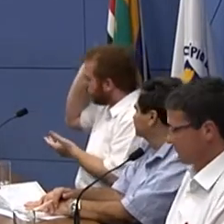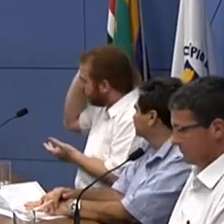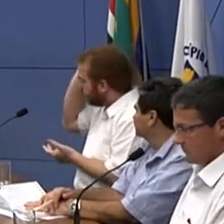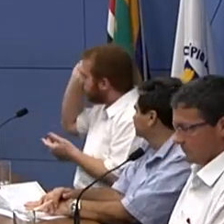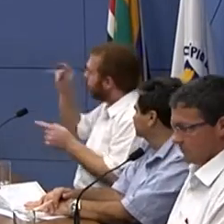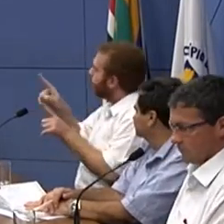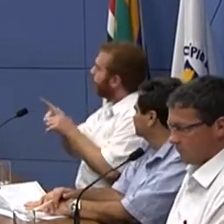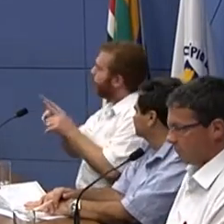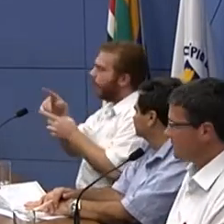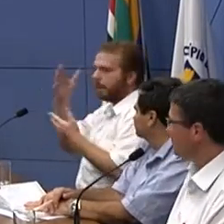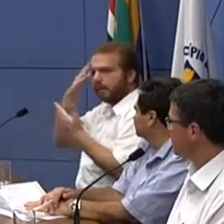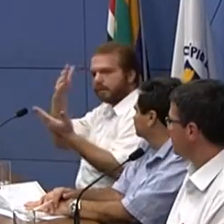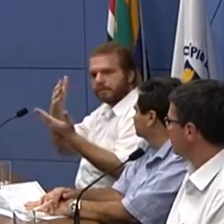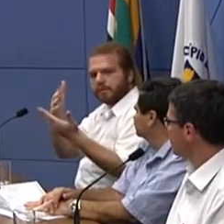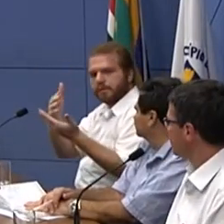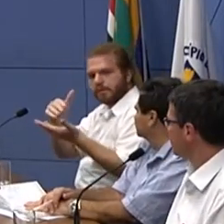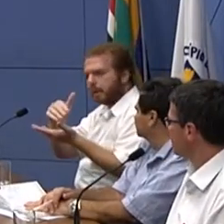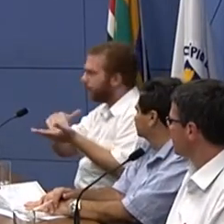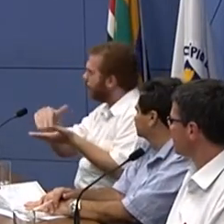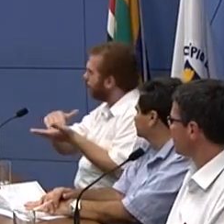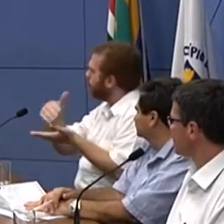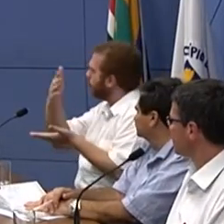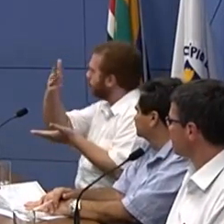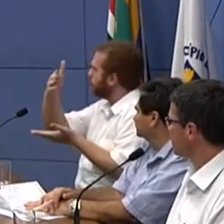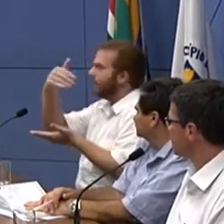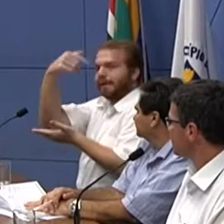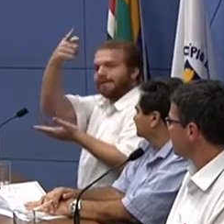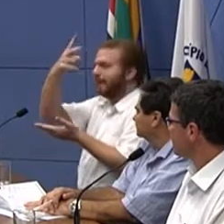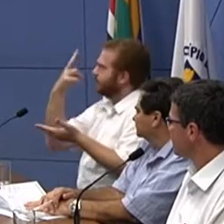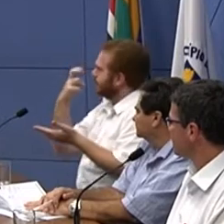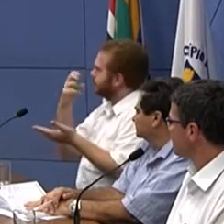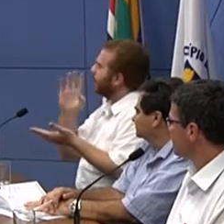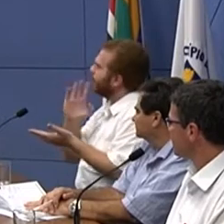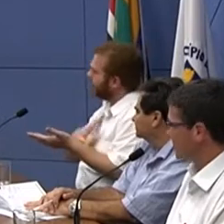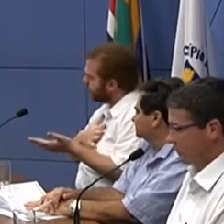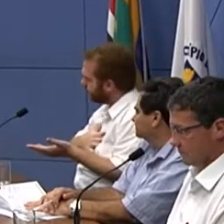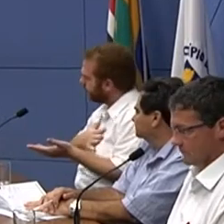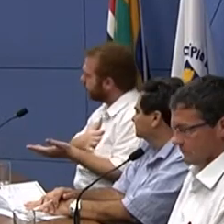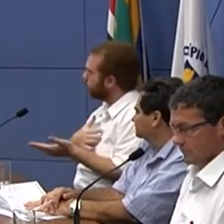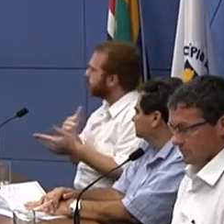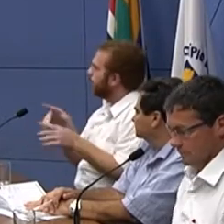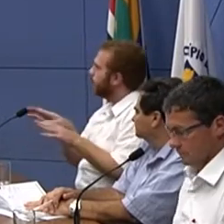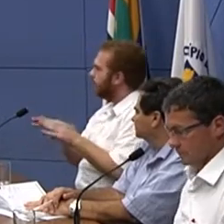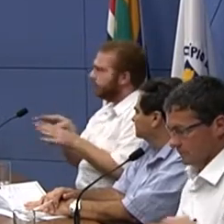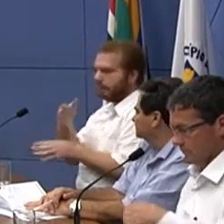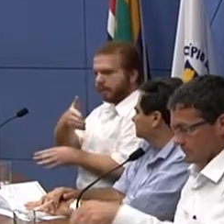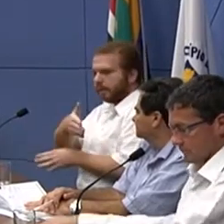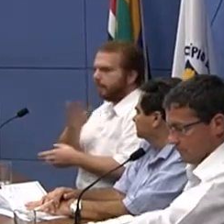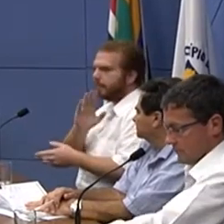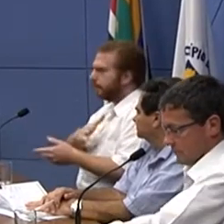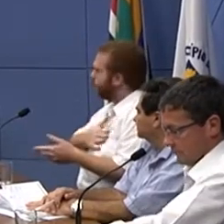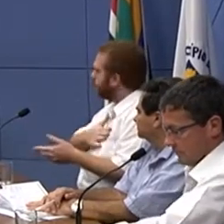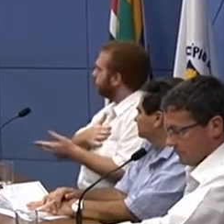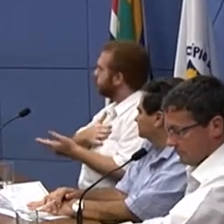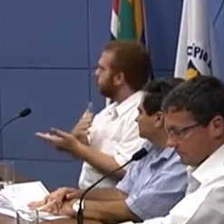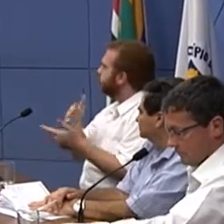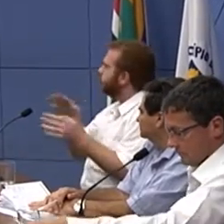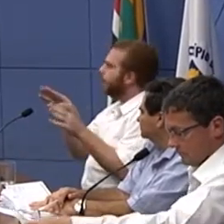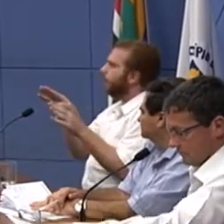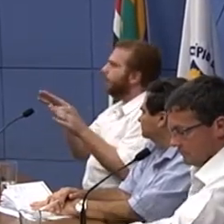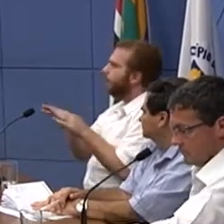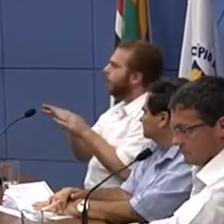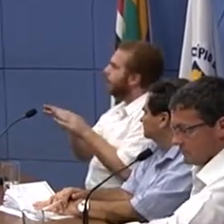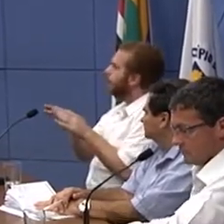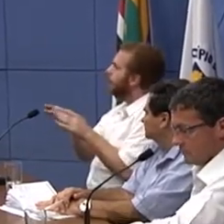Obrigado pelo convite, Paulo Búfalo. Também eu agradeço a secretária Manu, Emanuele, um prazer conhecê-la.